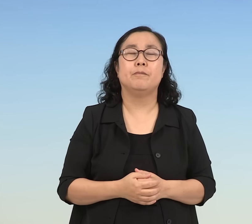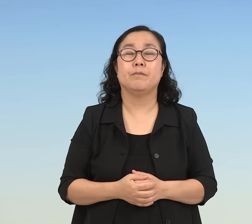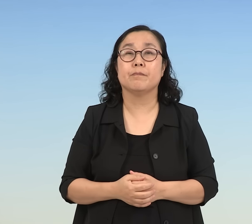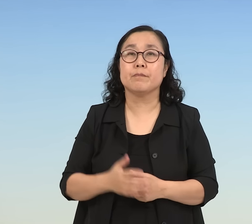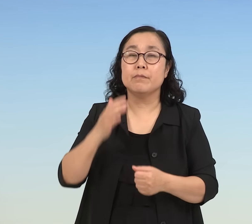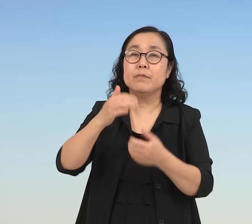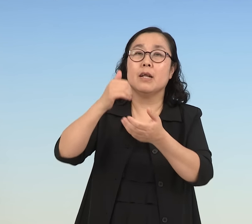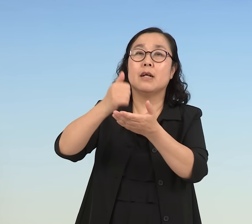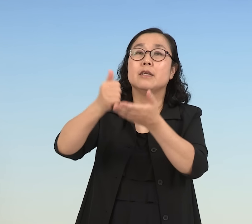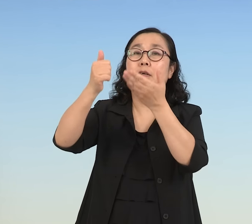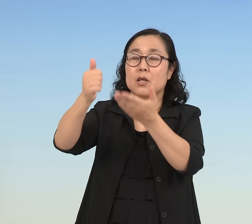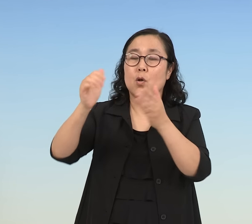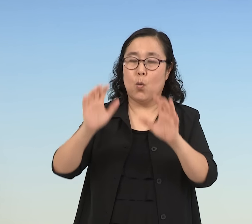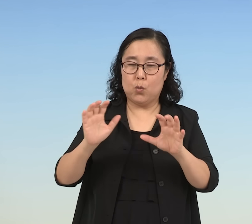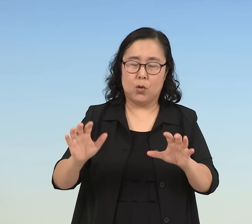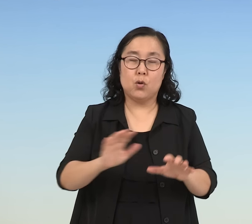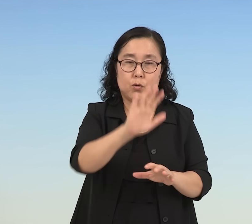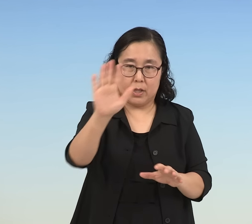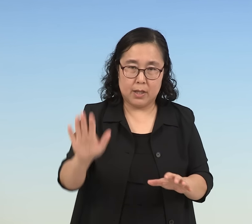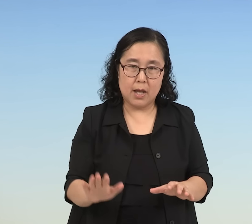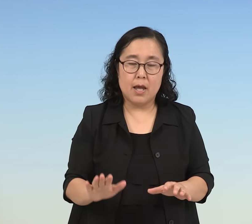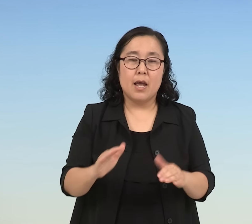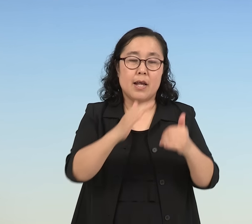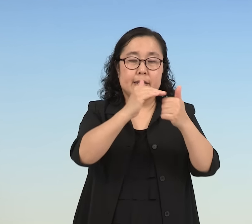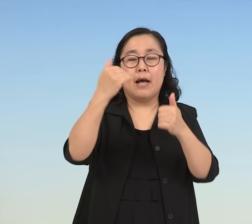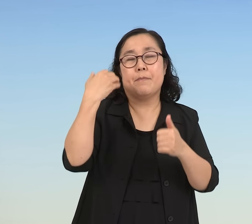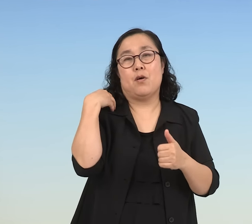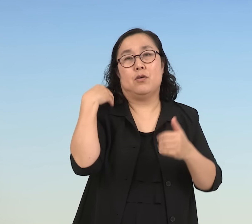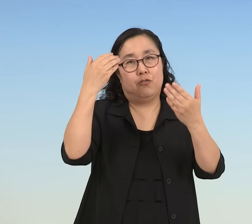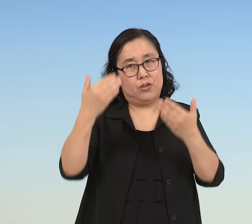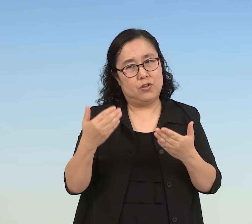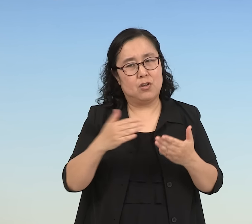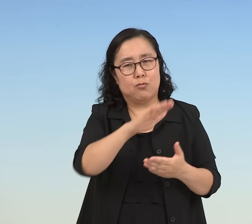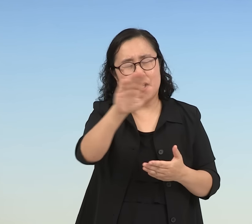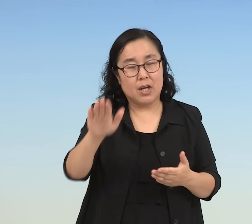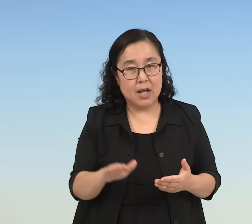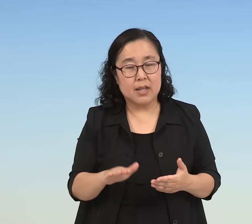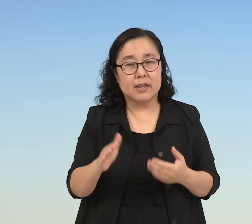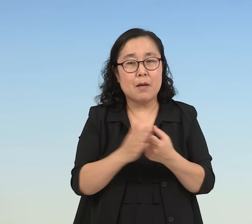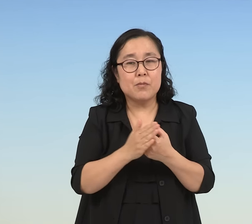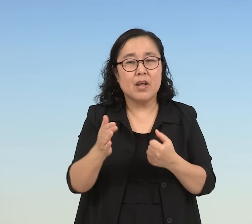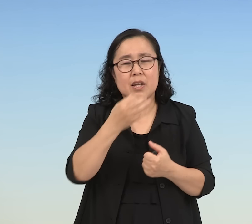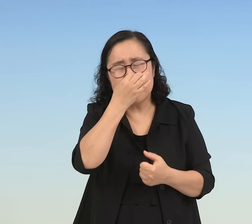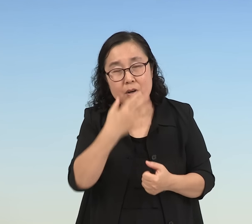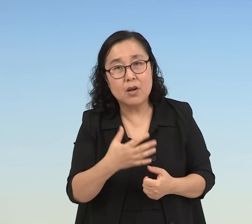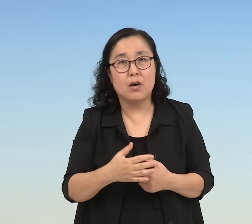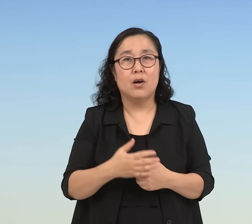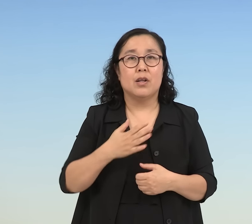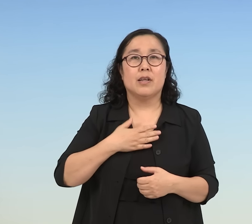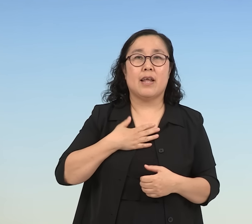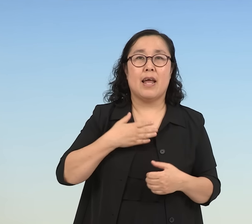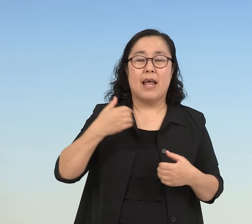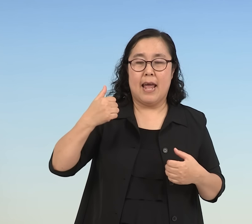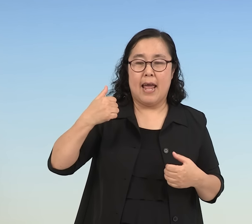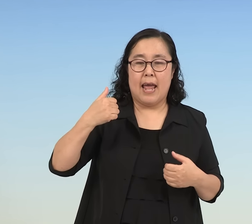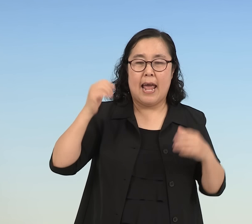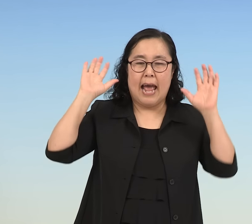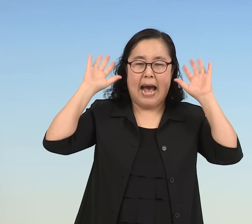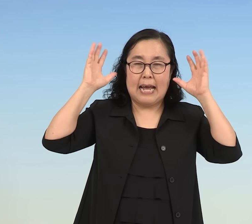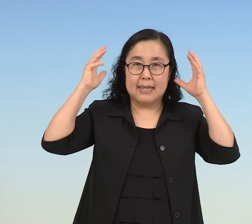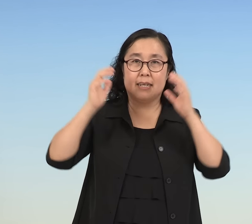하나님께서 오늘 우리에게 사명을 주세요. 사명을. 그래서 힘든 거예요. 우리 애가 한 번씩